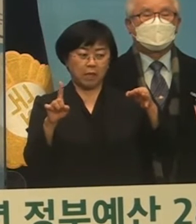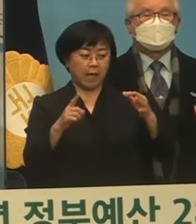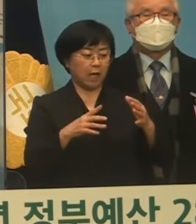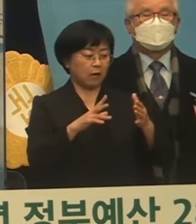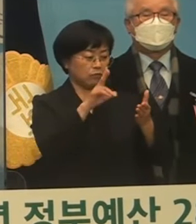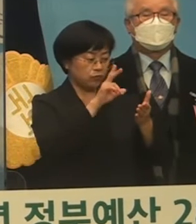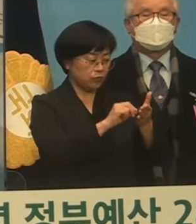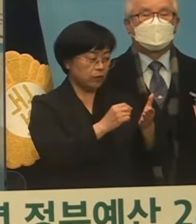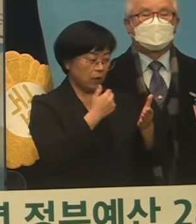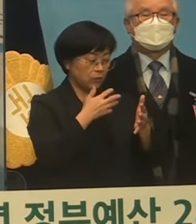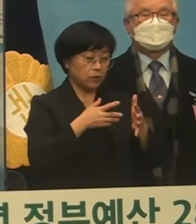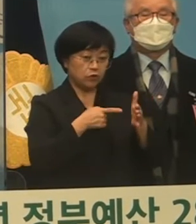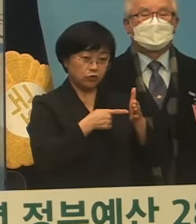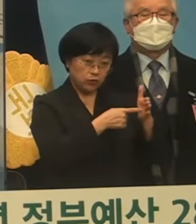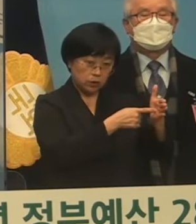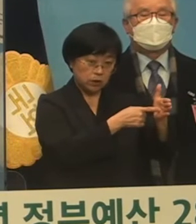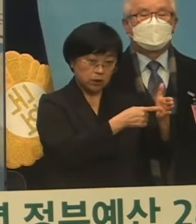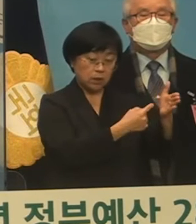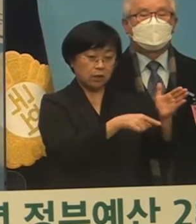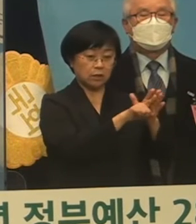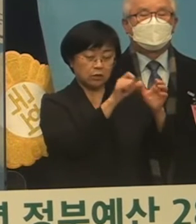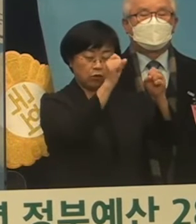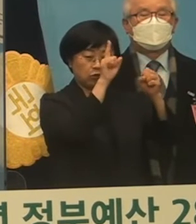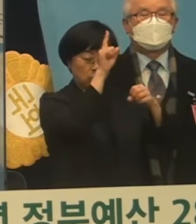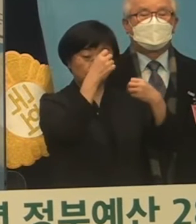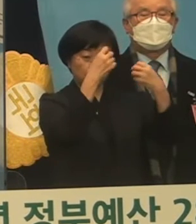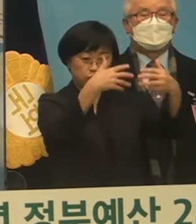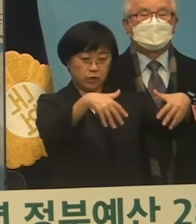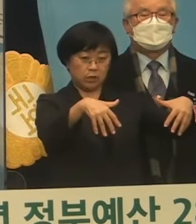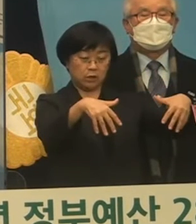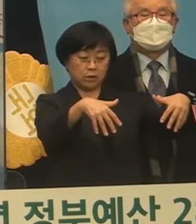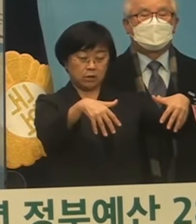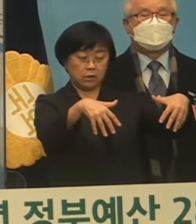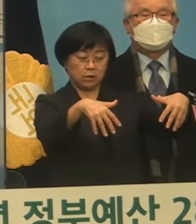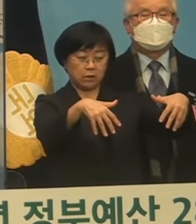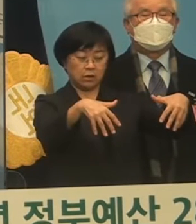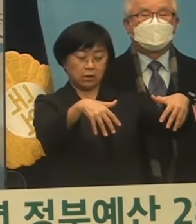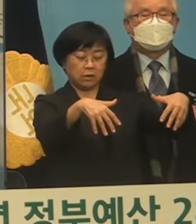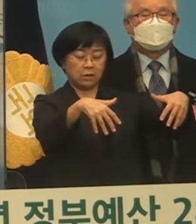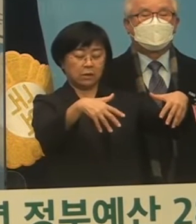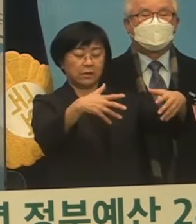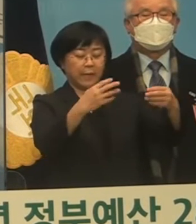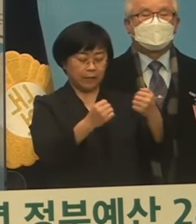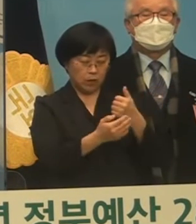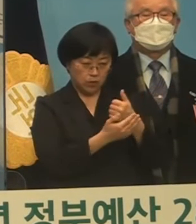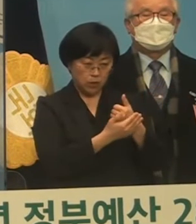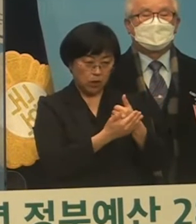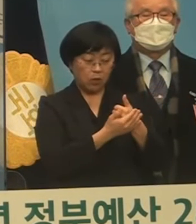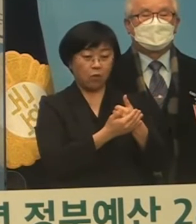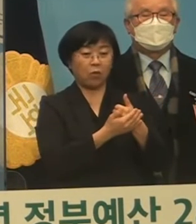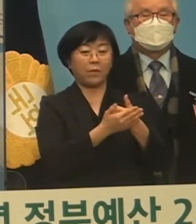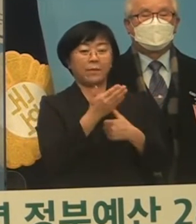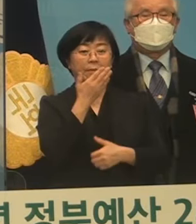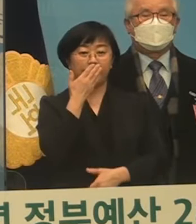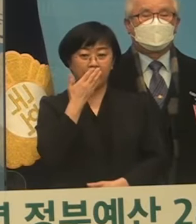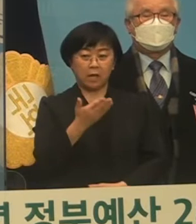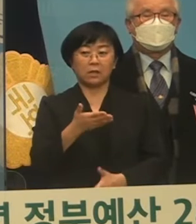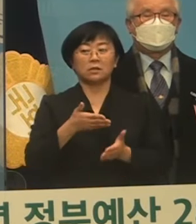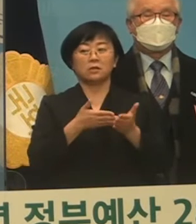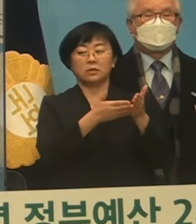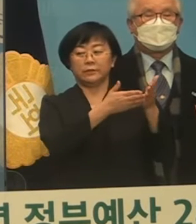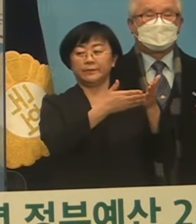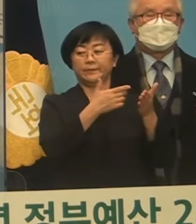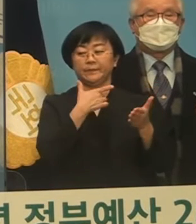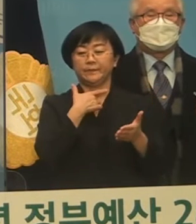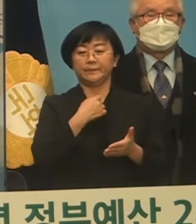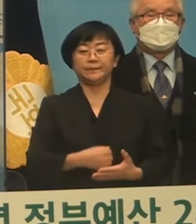추진이 될 수 있도록 정부 각 부처에서 많이 협조하고 또 지원해 주실 것을 건의를